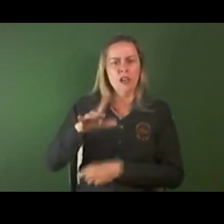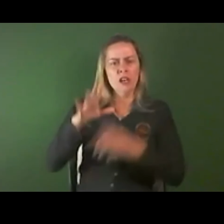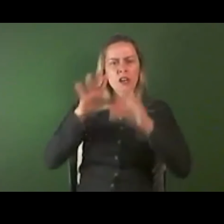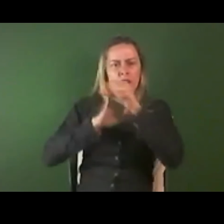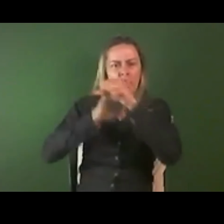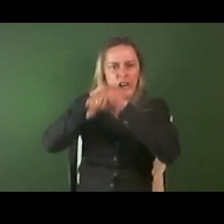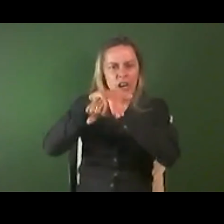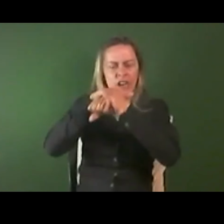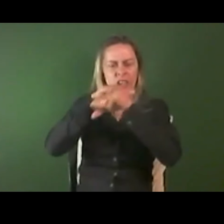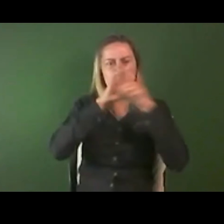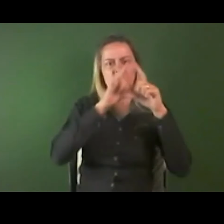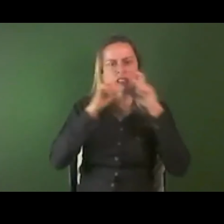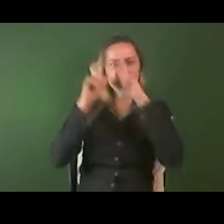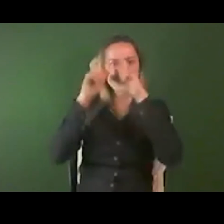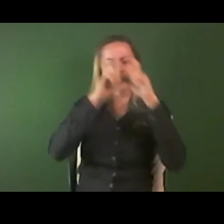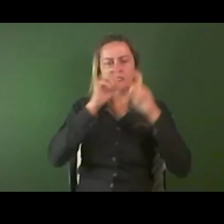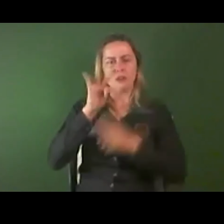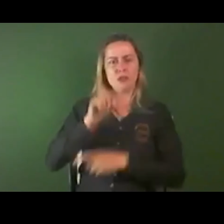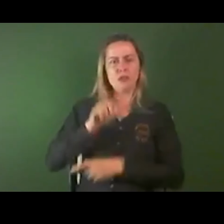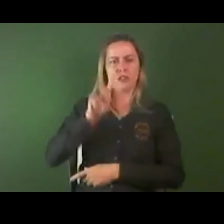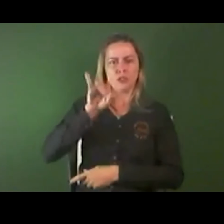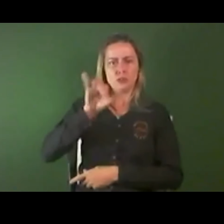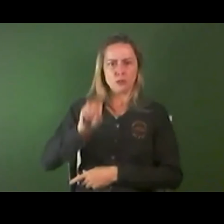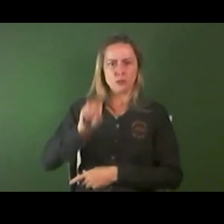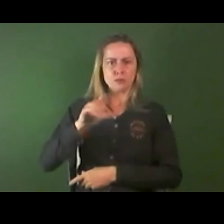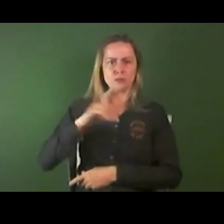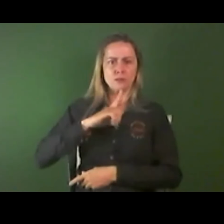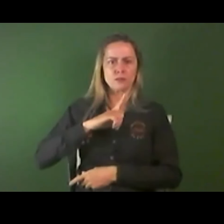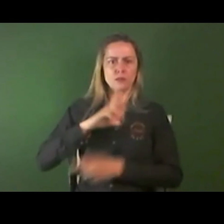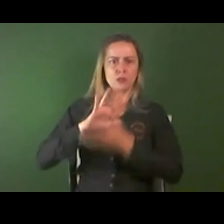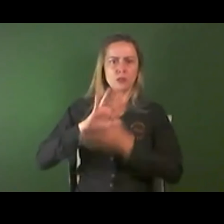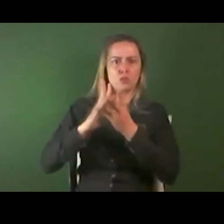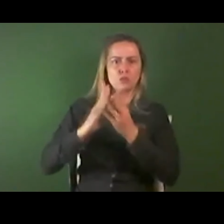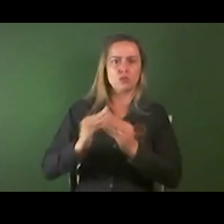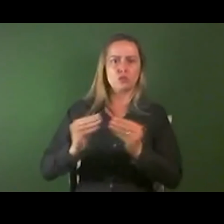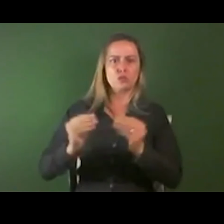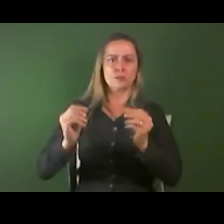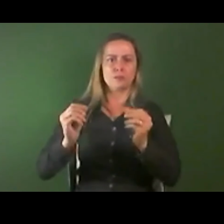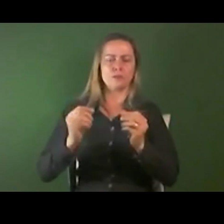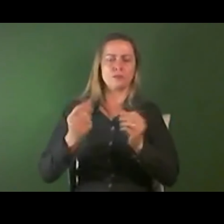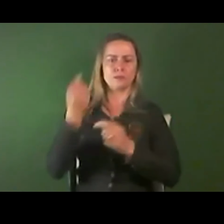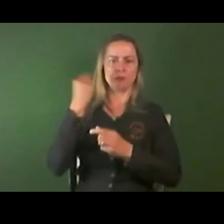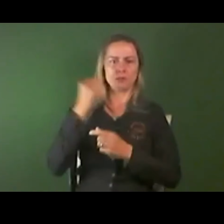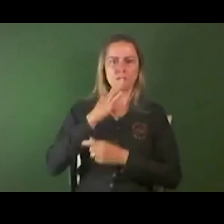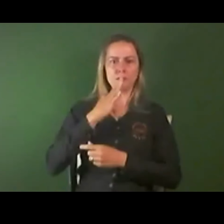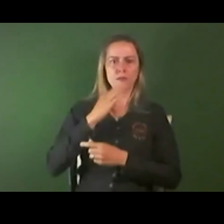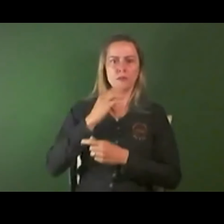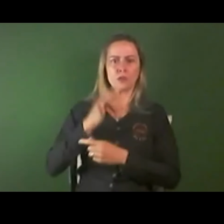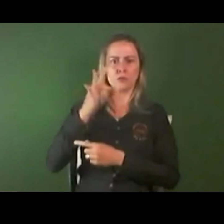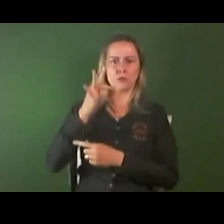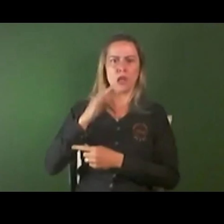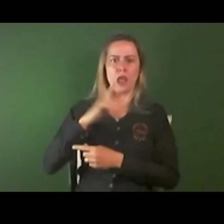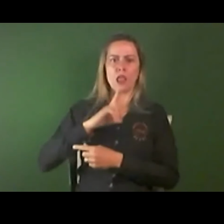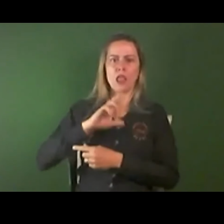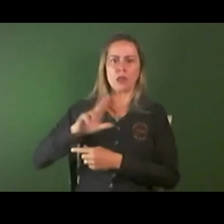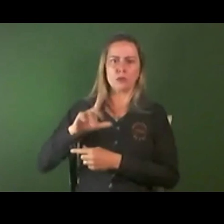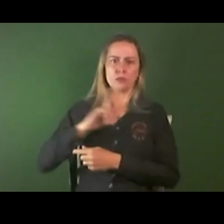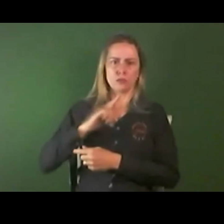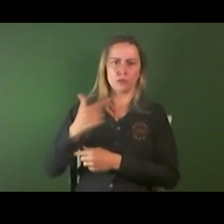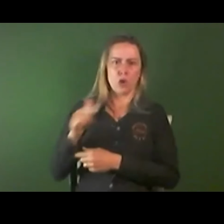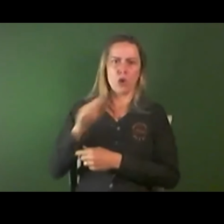fotografando essa Tóquio que está se desmanchando, a Tóquio que ele conhecia, e a Tóquio que não vai mais existir, que ele conhecia,